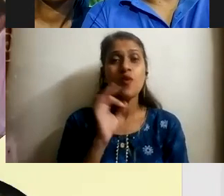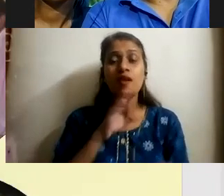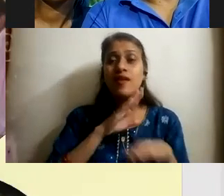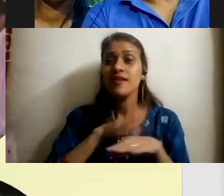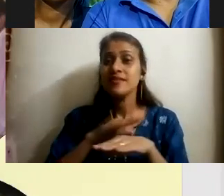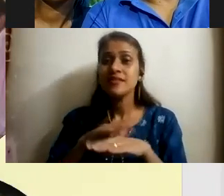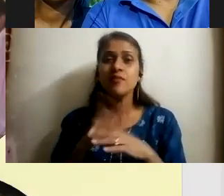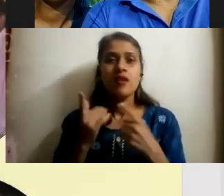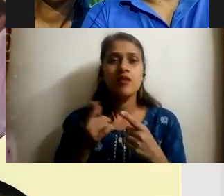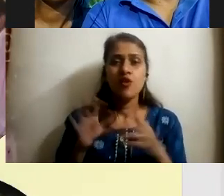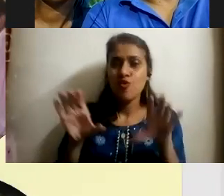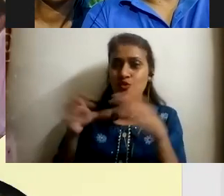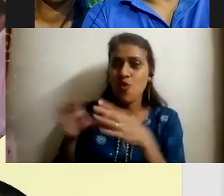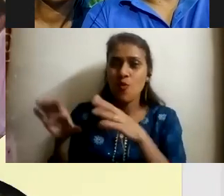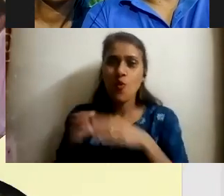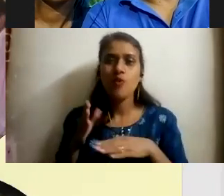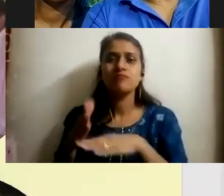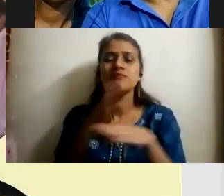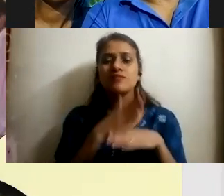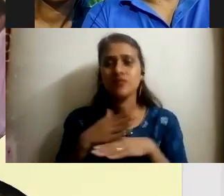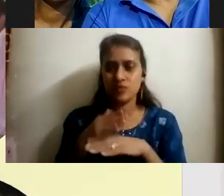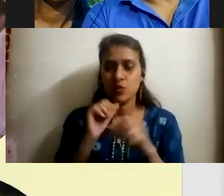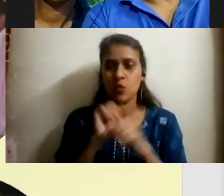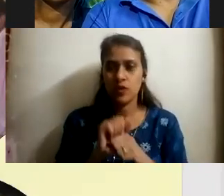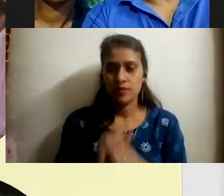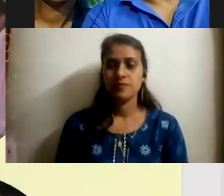कम्युनिटीज कम टुगेदर तो यहाँ पे मैं